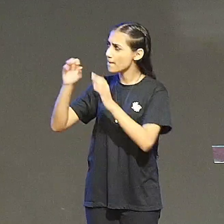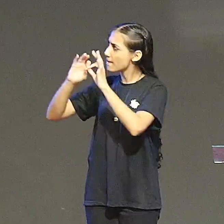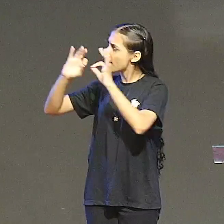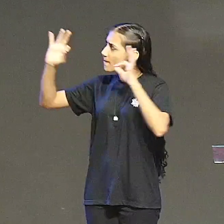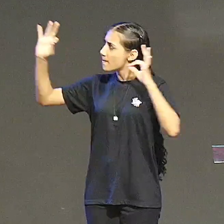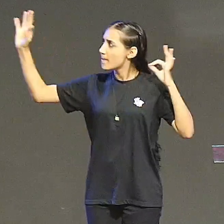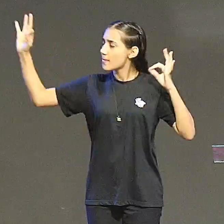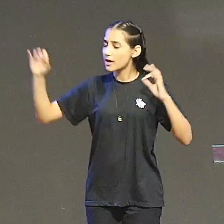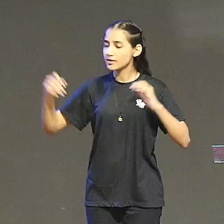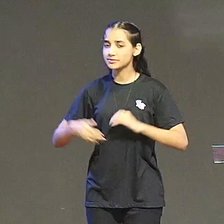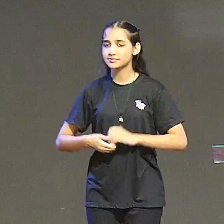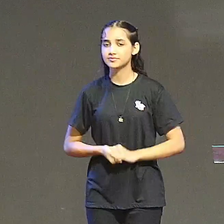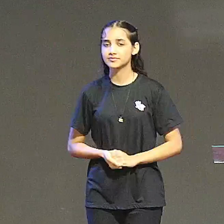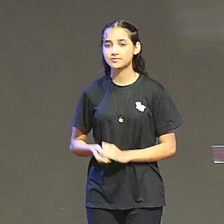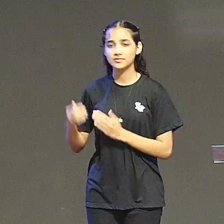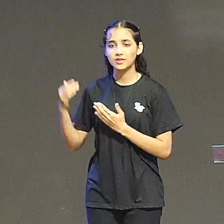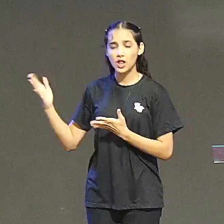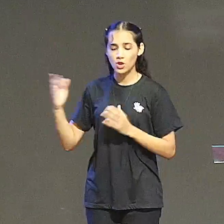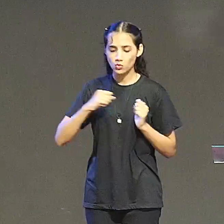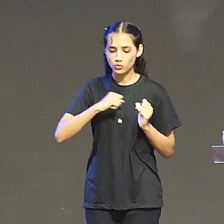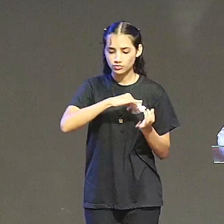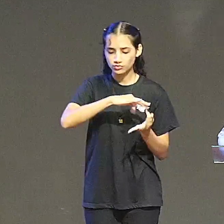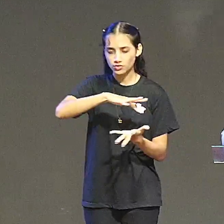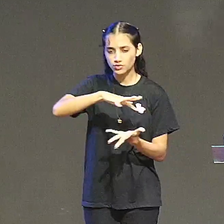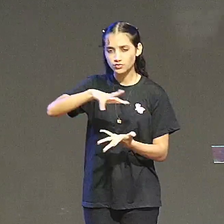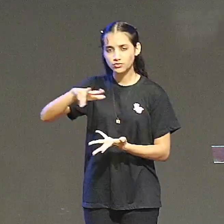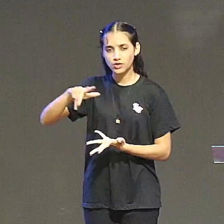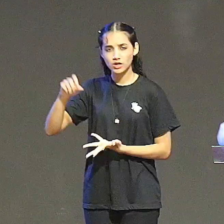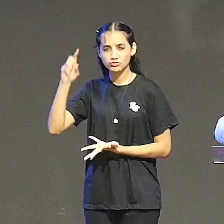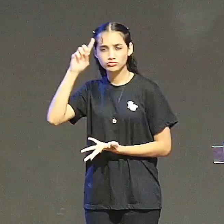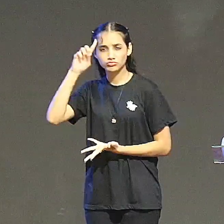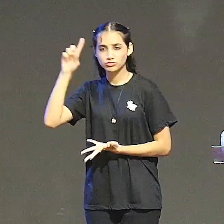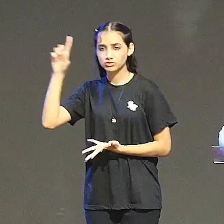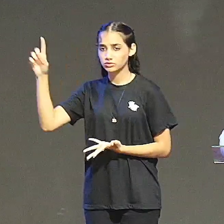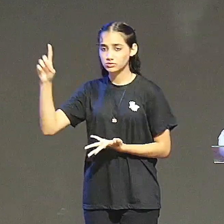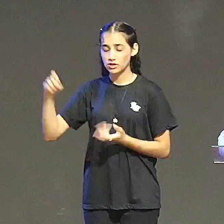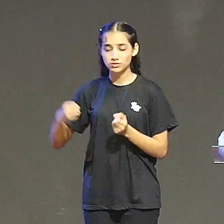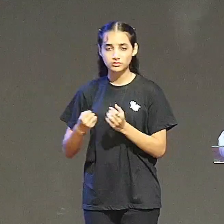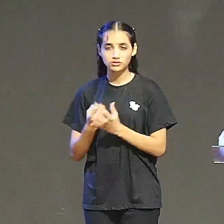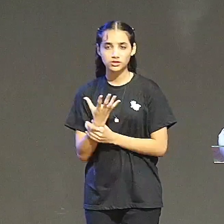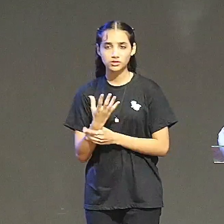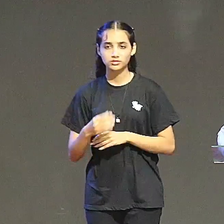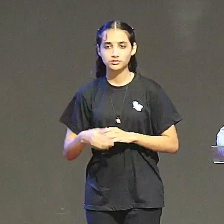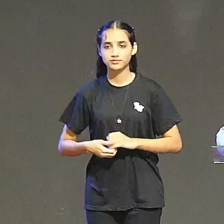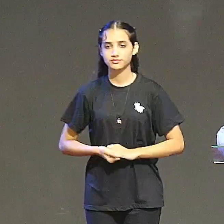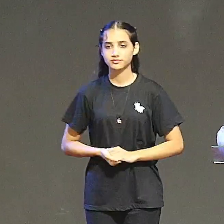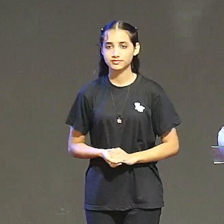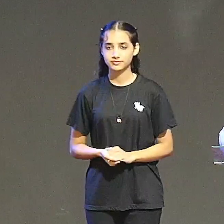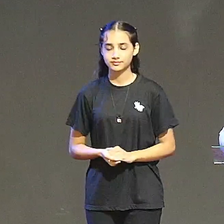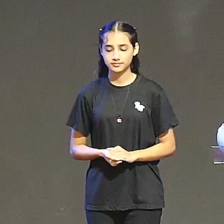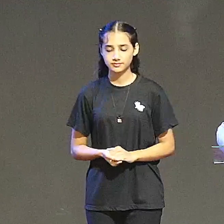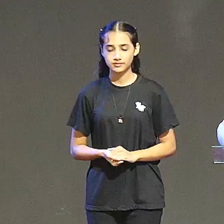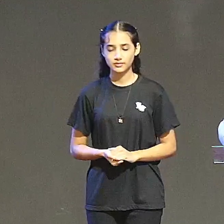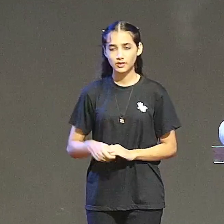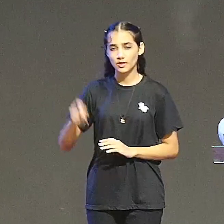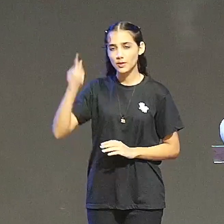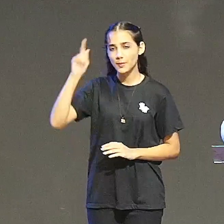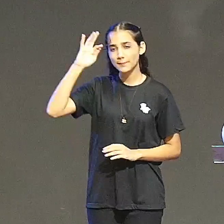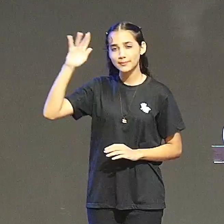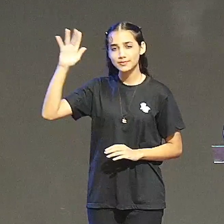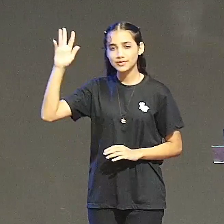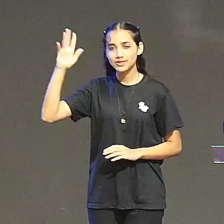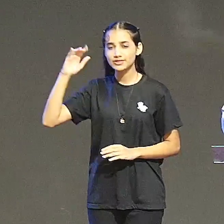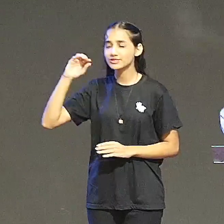dia foi lá e fez se o universo é tão gigantesco imagina o Deus